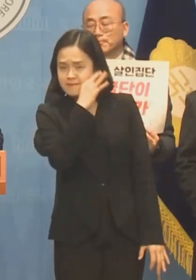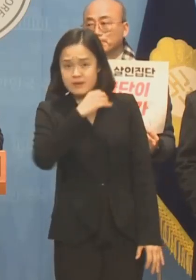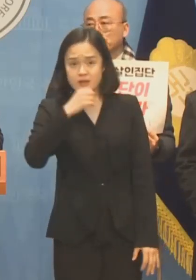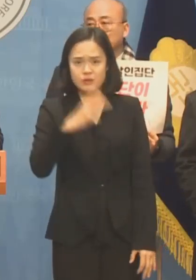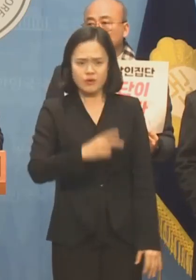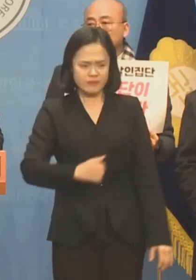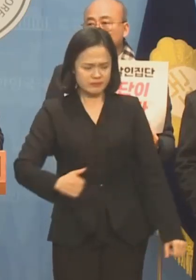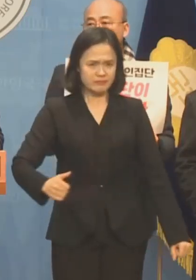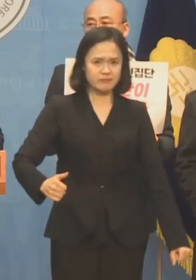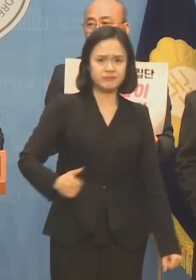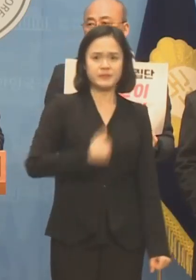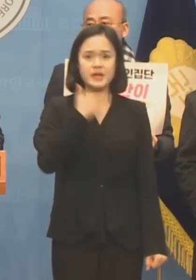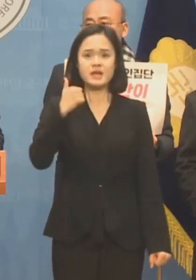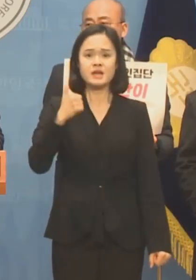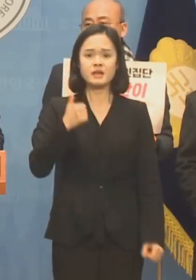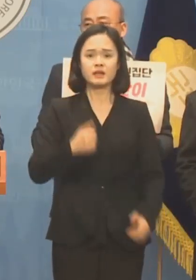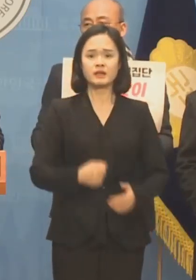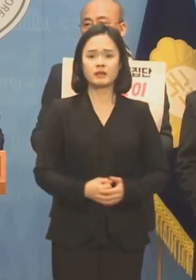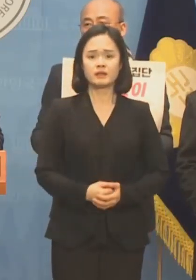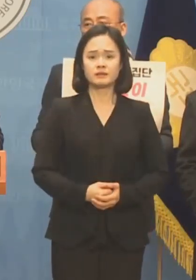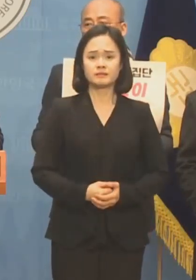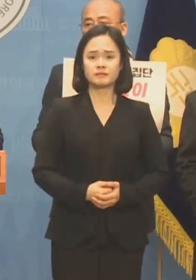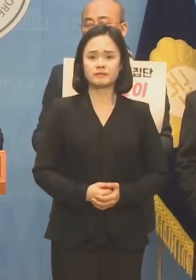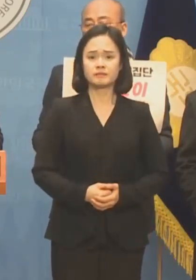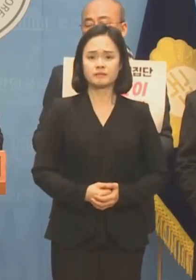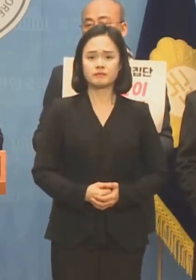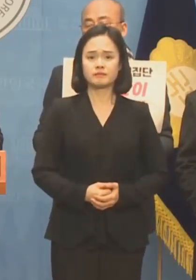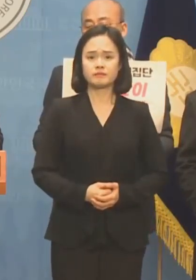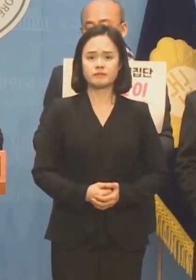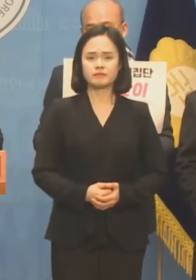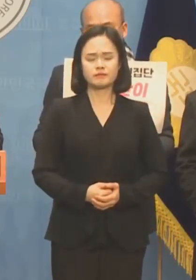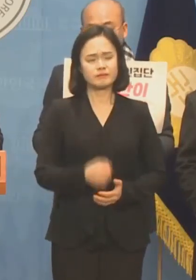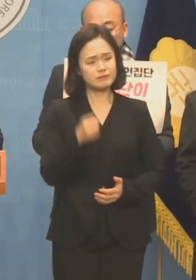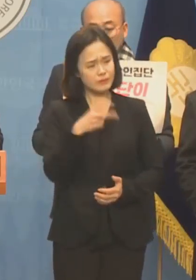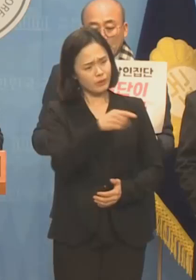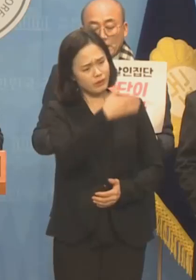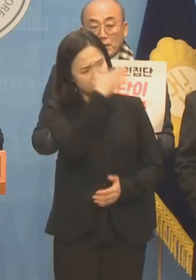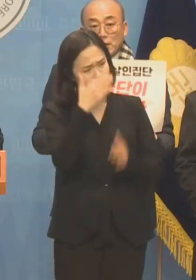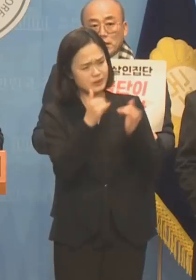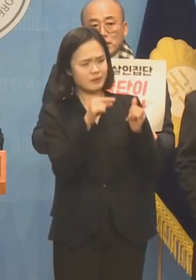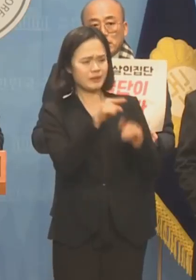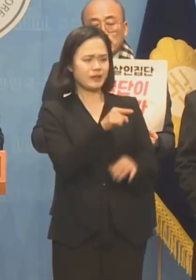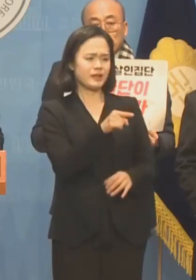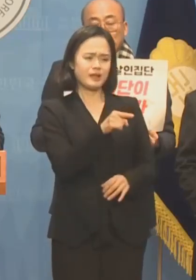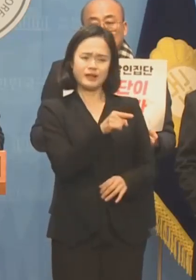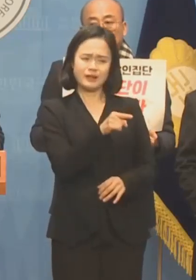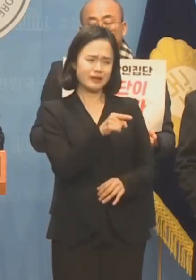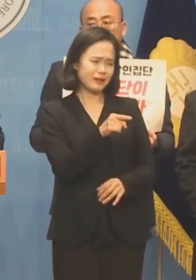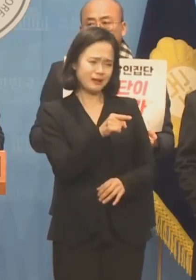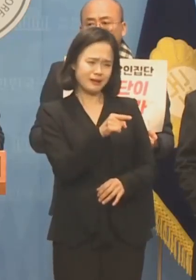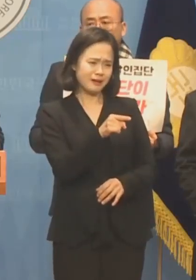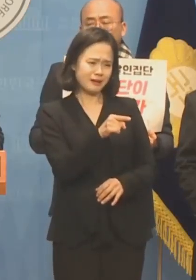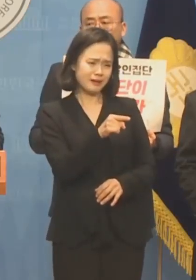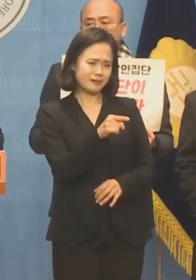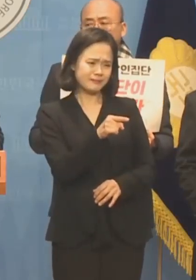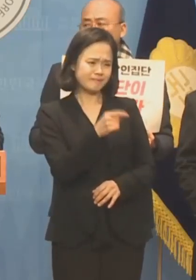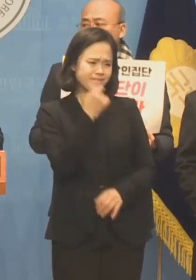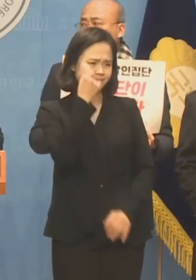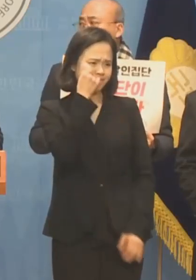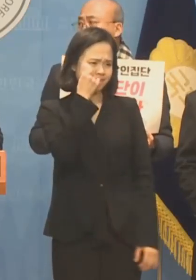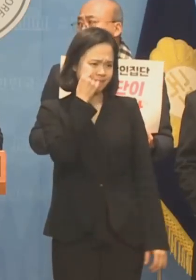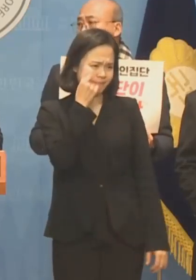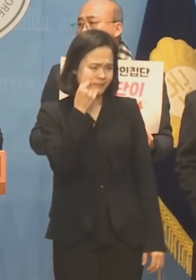넘어 그 젊은이들에게는 연민의 정마저 느낍니다. 오늘 이러한